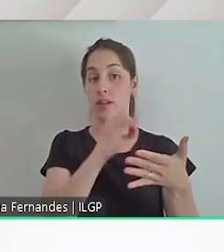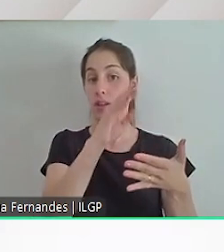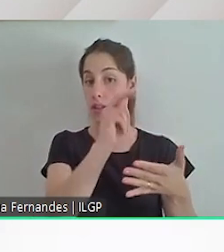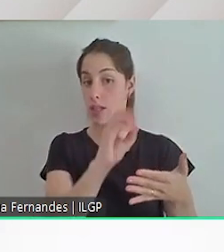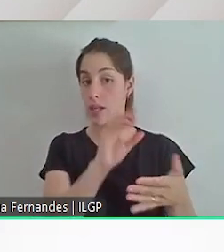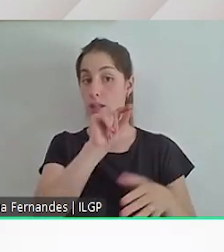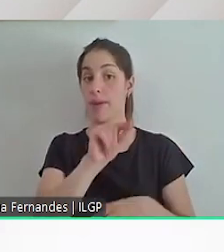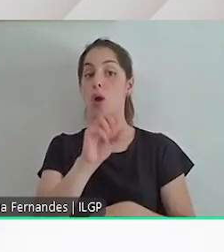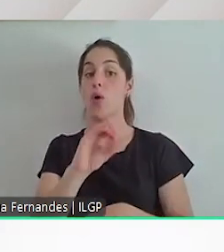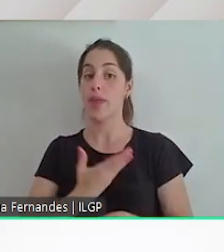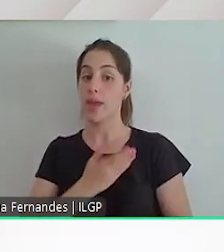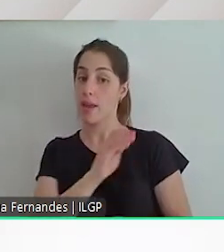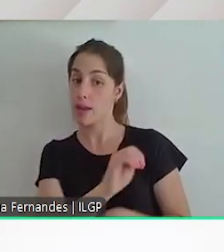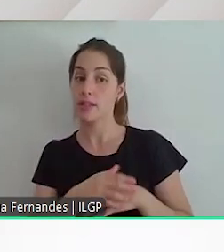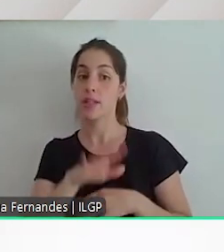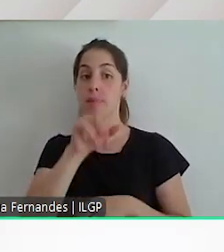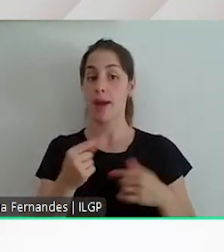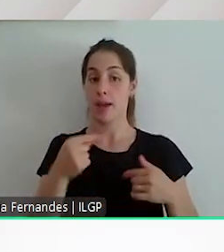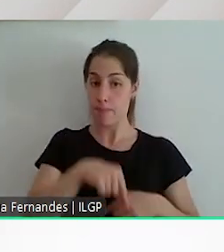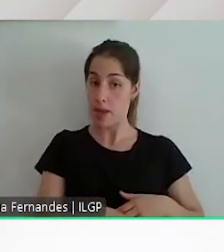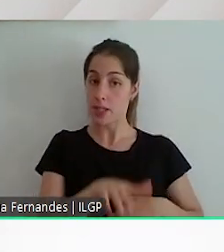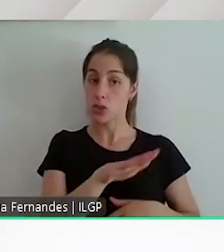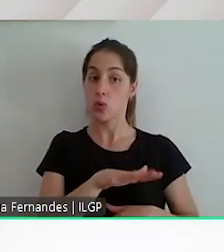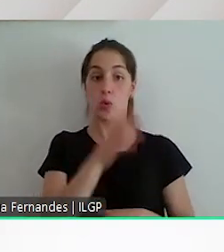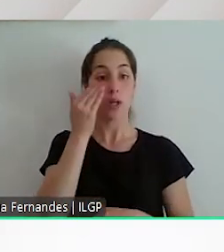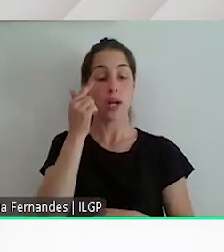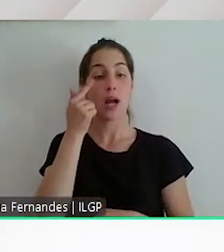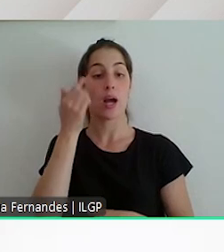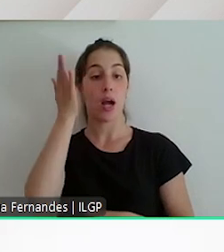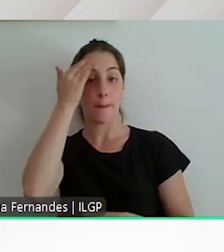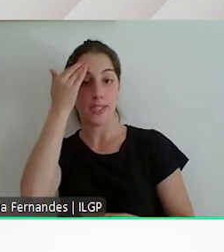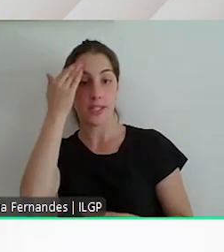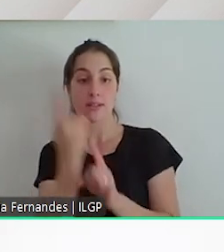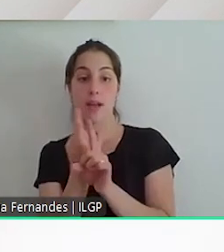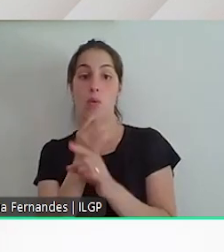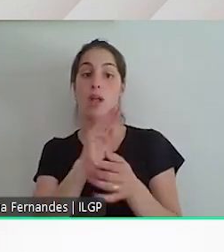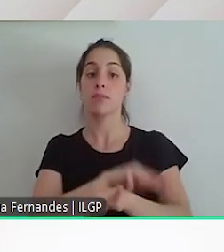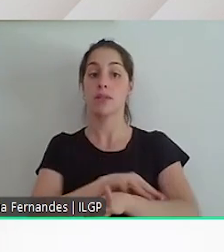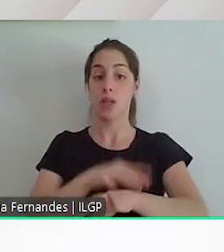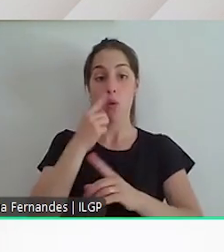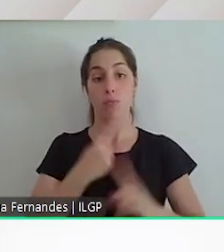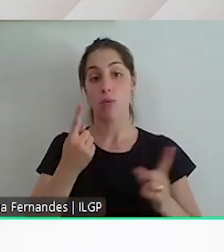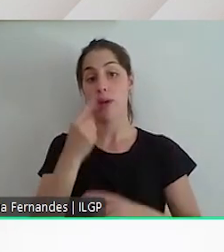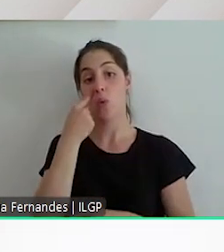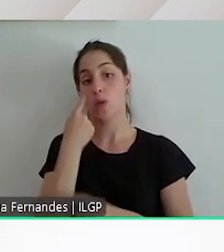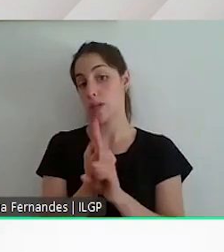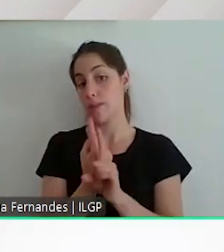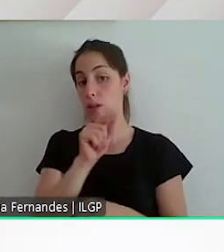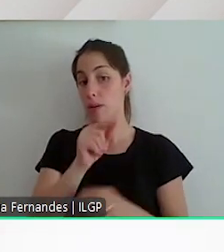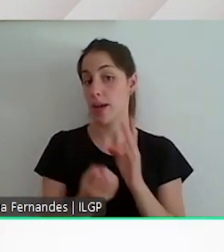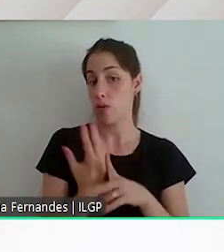Temos também a capacitação da administração pública através do conhecimento e inovação.